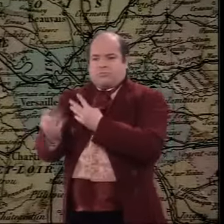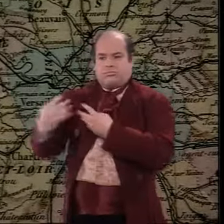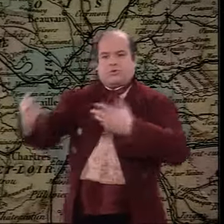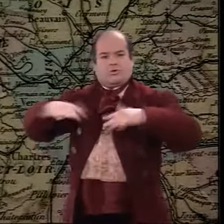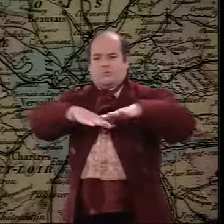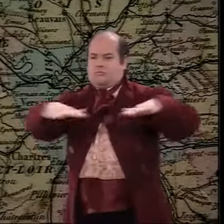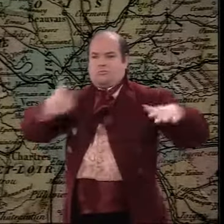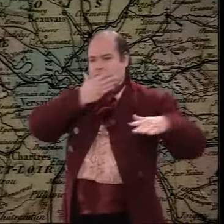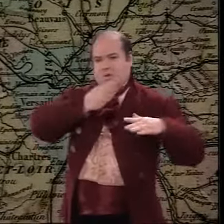trop.